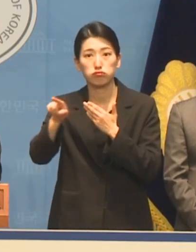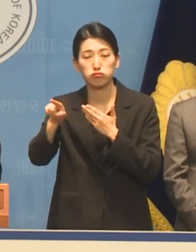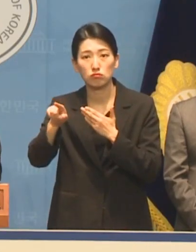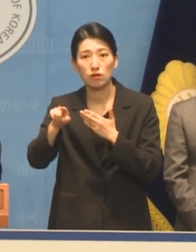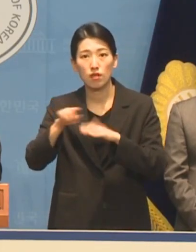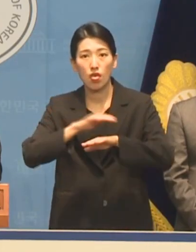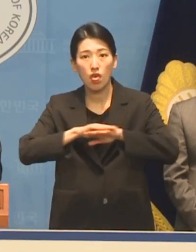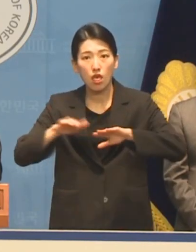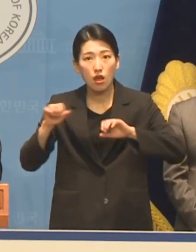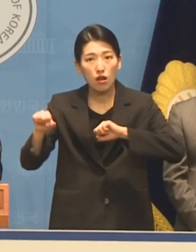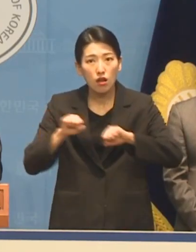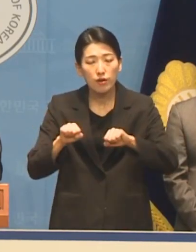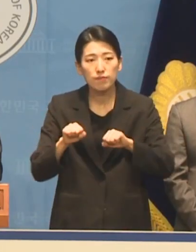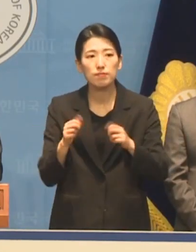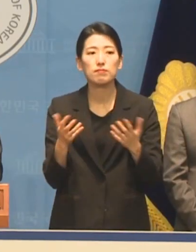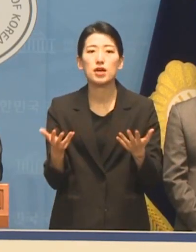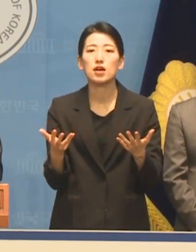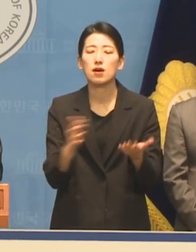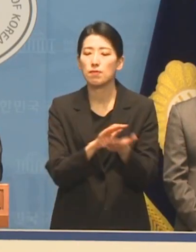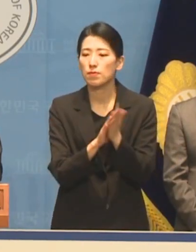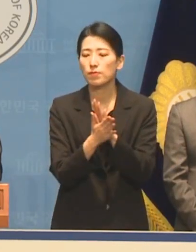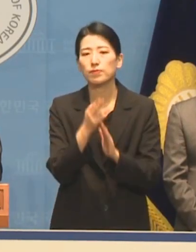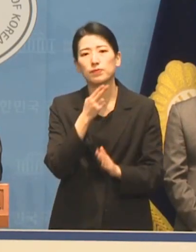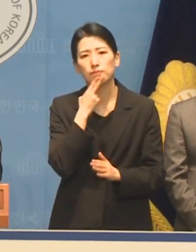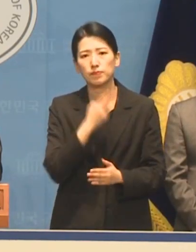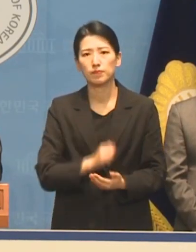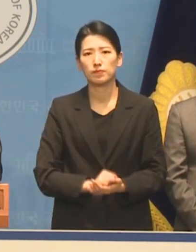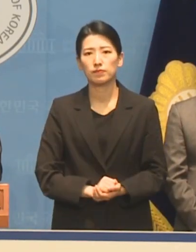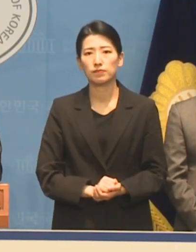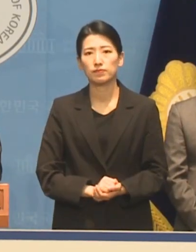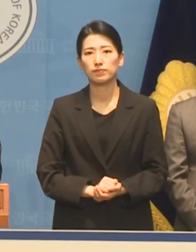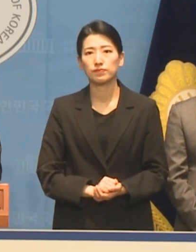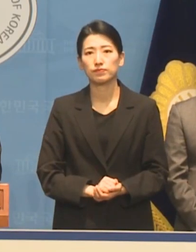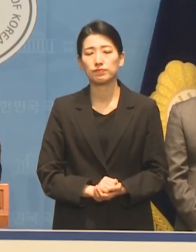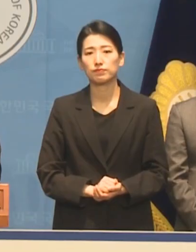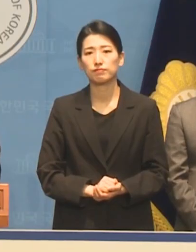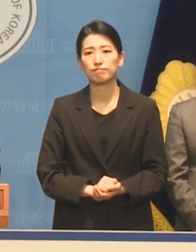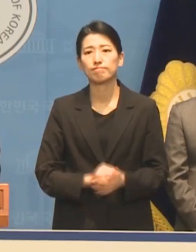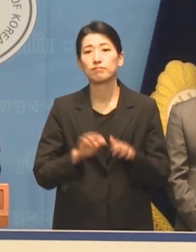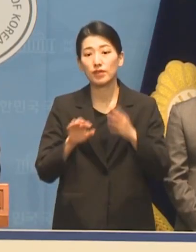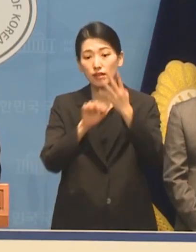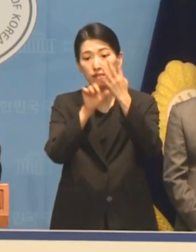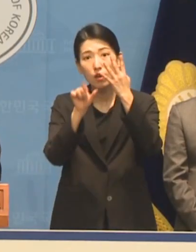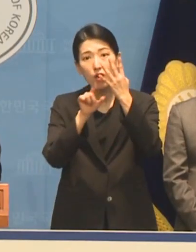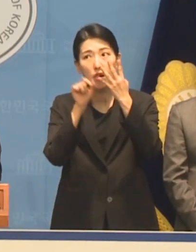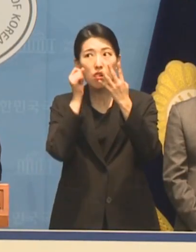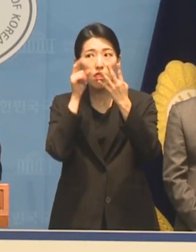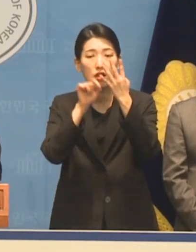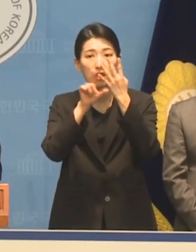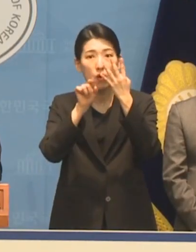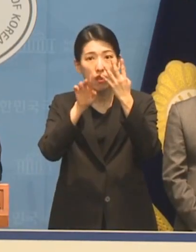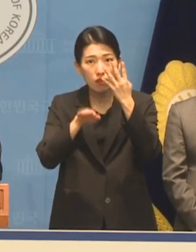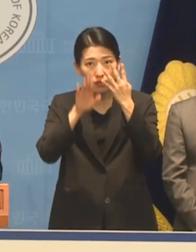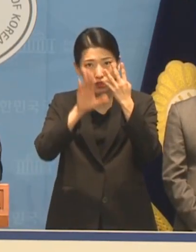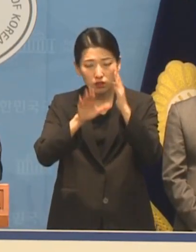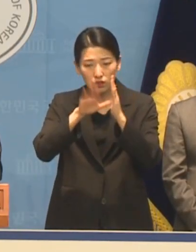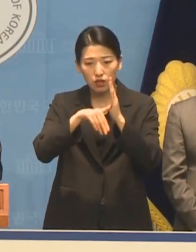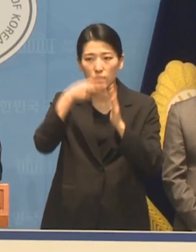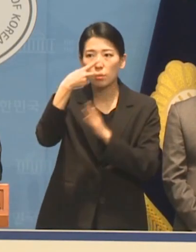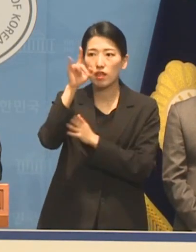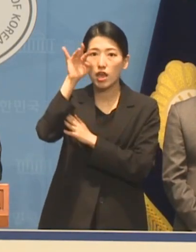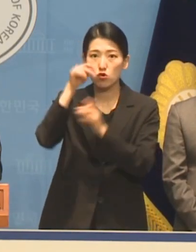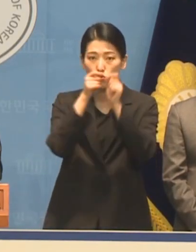변한 것은 없습니다. 오는 4월 대유그룹 가전 3사에 대한 회생 기한마저 다가오고 있습니다.